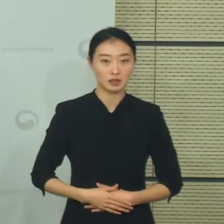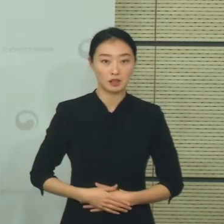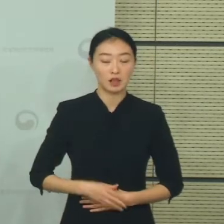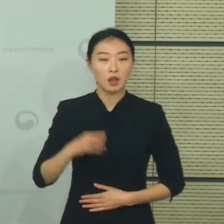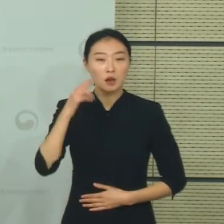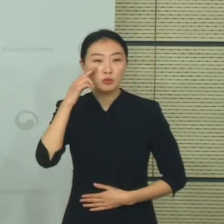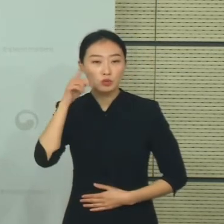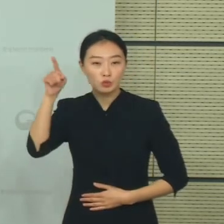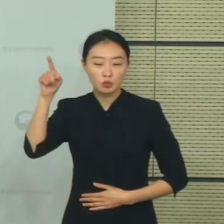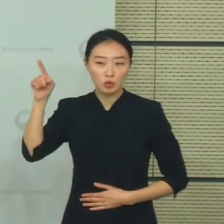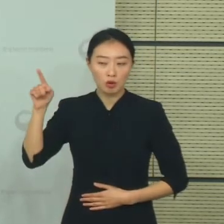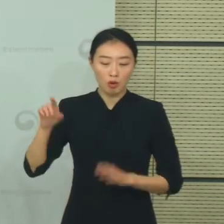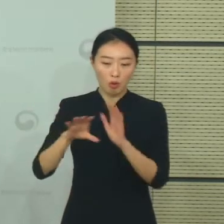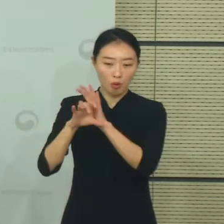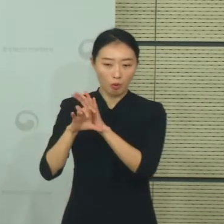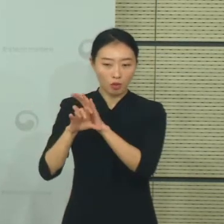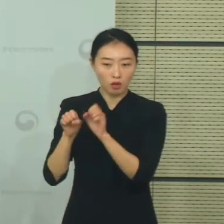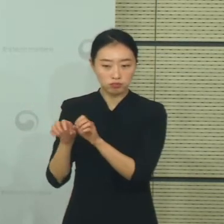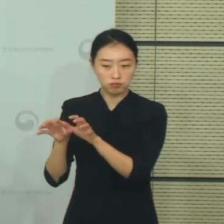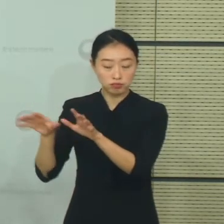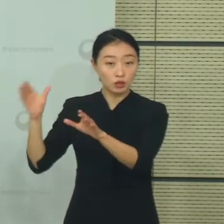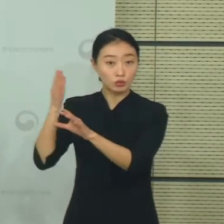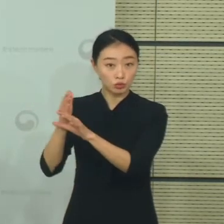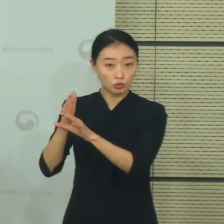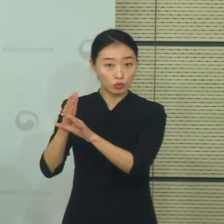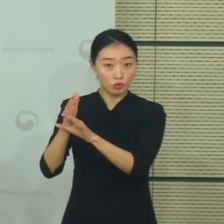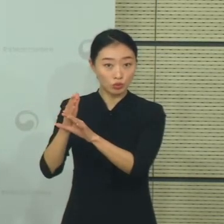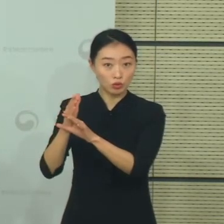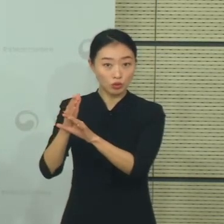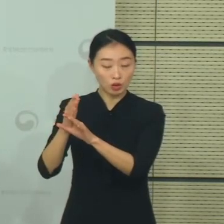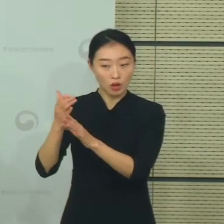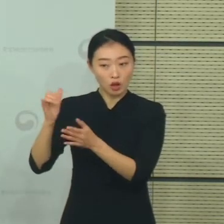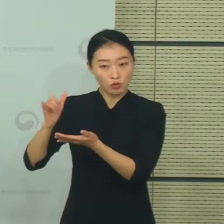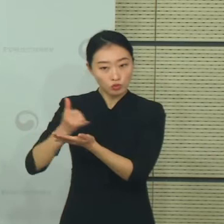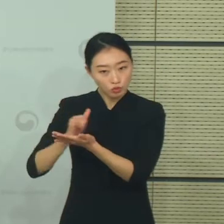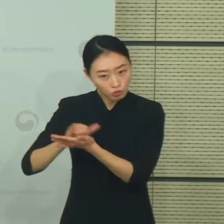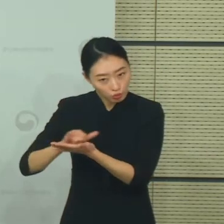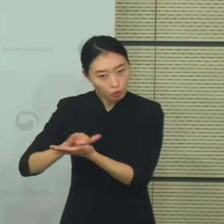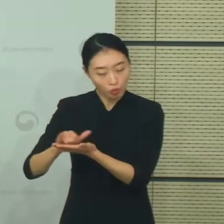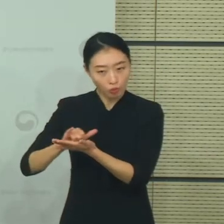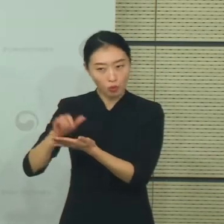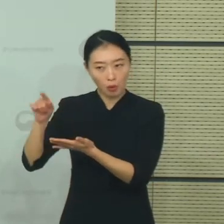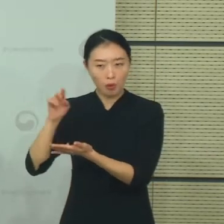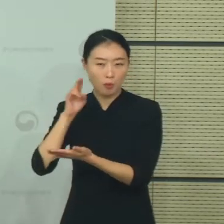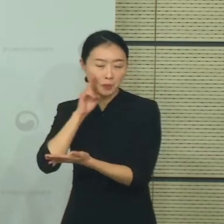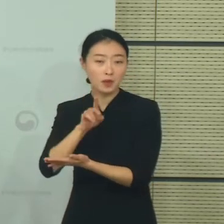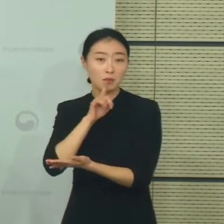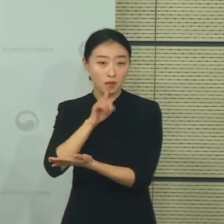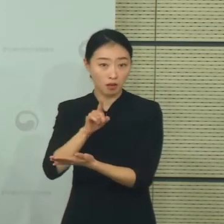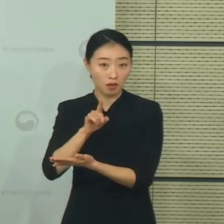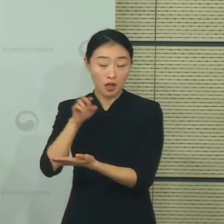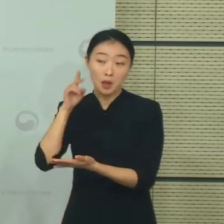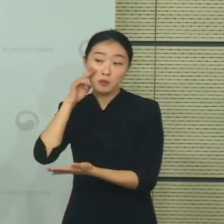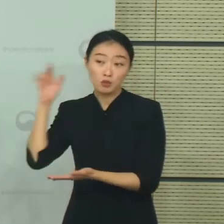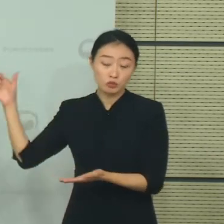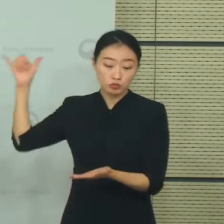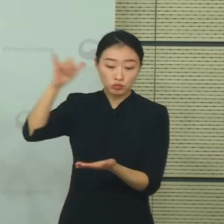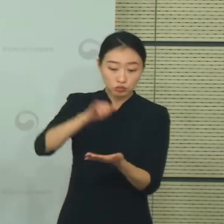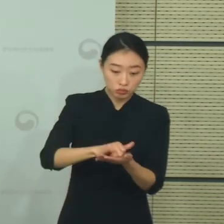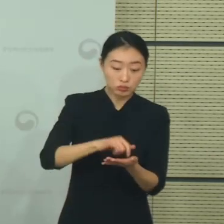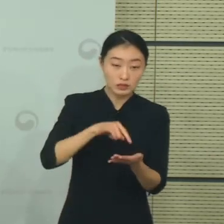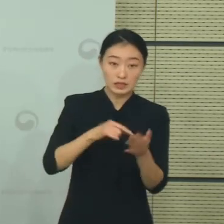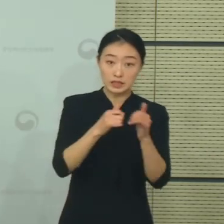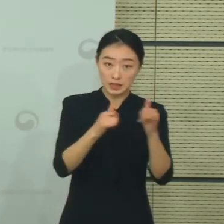코로나19 확산세가 커지고 있는데요. 뉴욕 등은 상황이 심각하다는 이야기가 있습니다. 미국발 입국자에 대한 전수